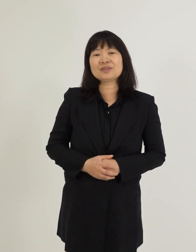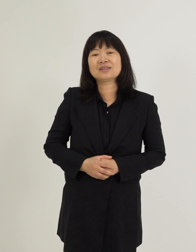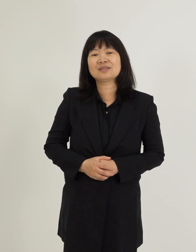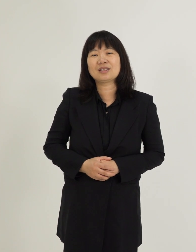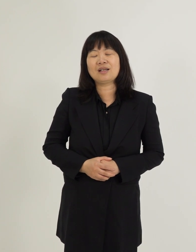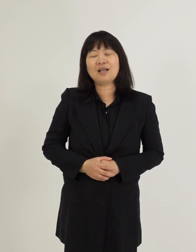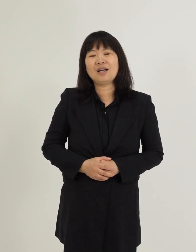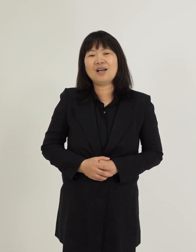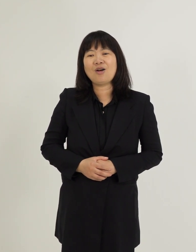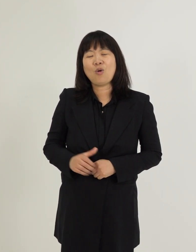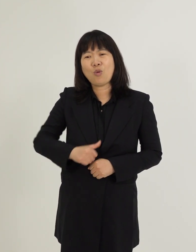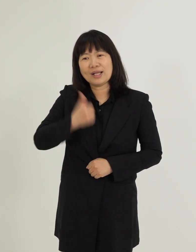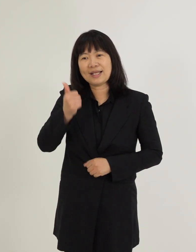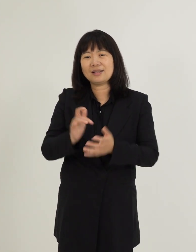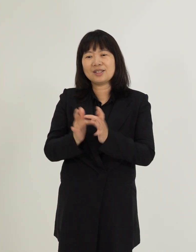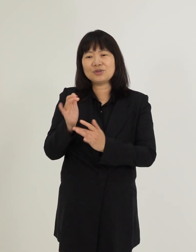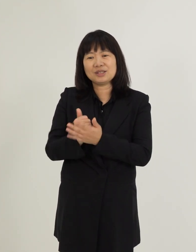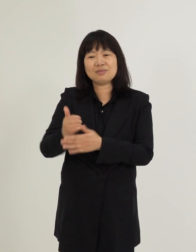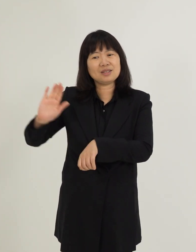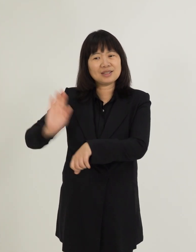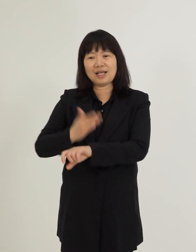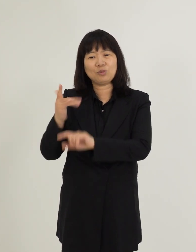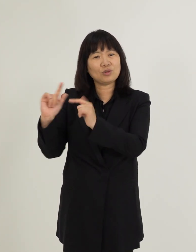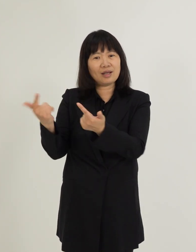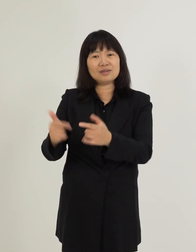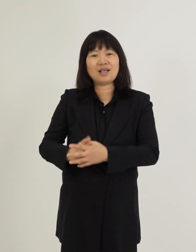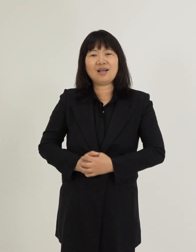잎이 무성해서 열매가 있는 척하고 있는